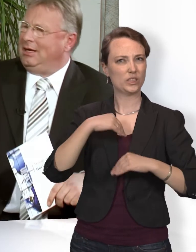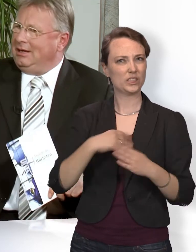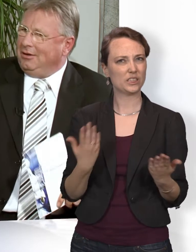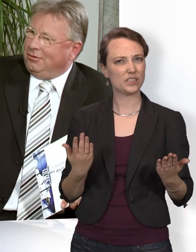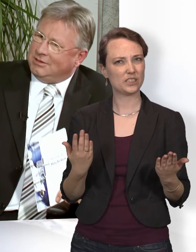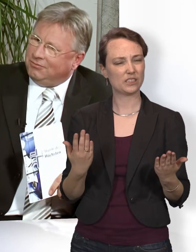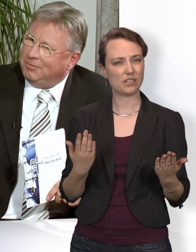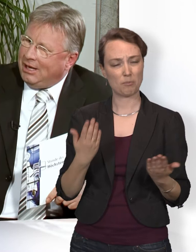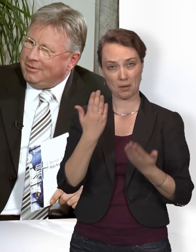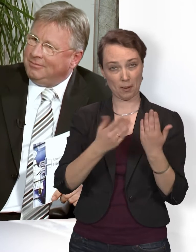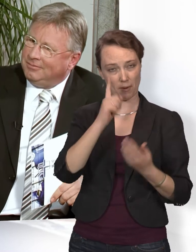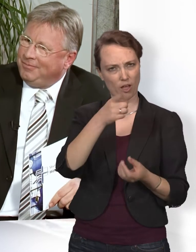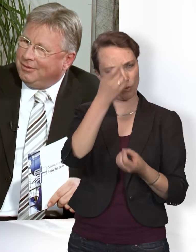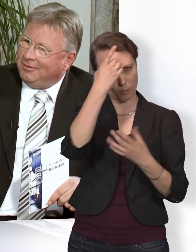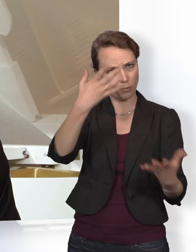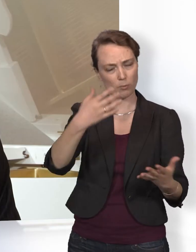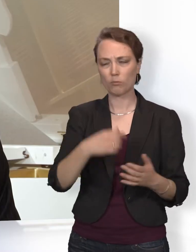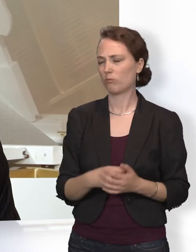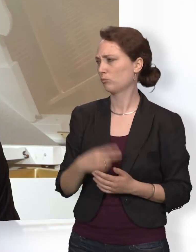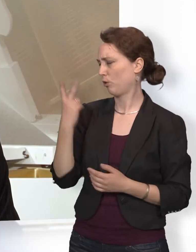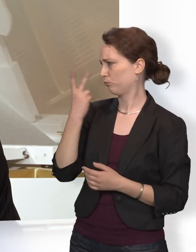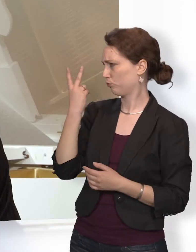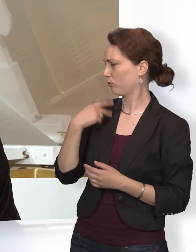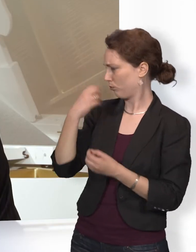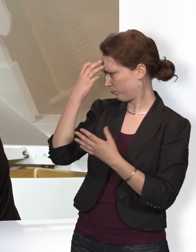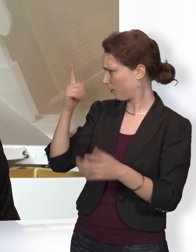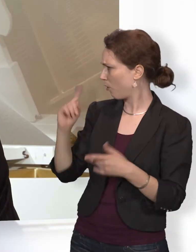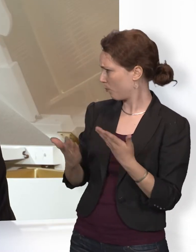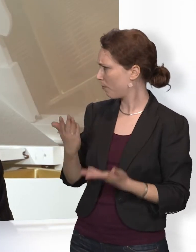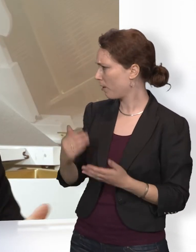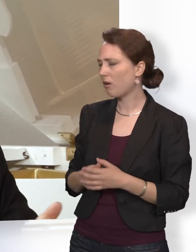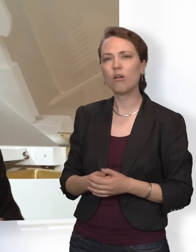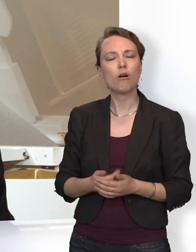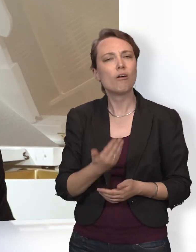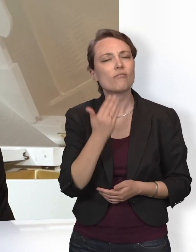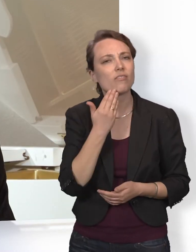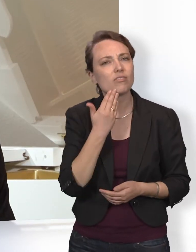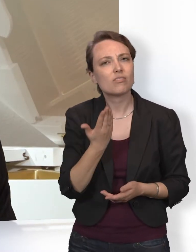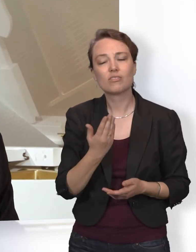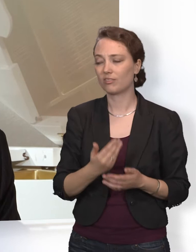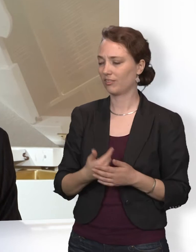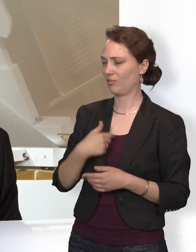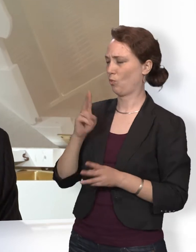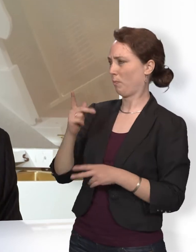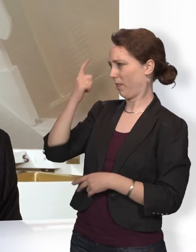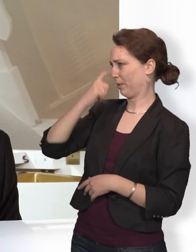Bringt sie eigentlich auch irgendwas auf die Palme? Ja klar, natürlich. Echt? Wann zum Beispiel? Also ich bin ein Mensch wie jeder andere auch.